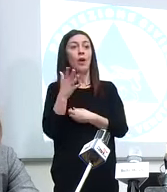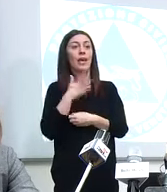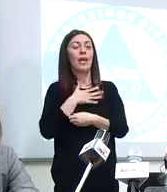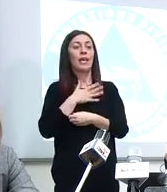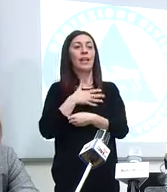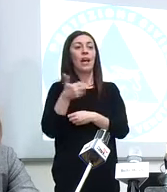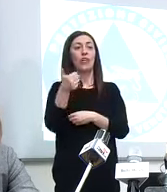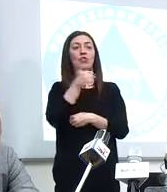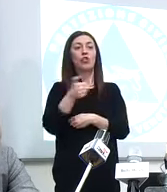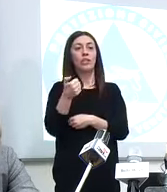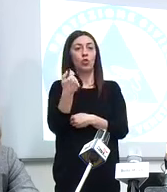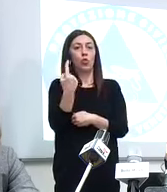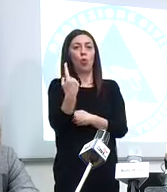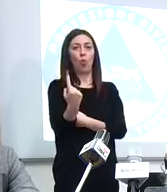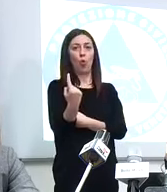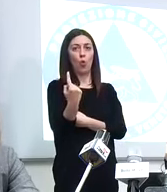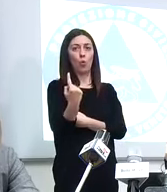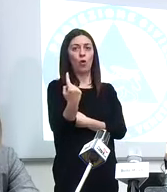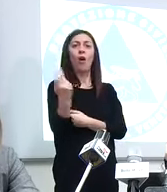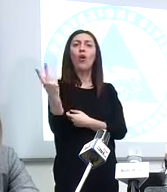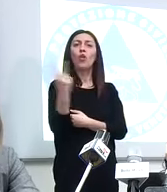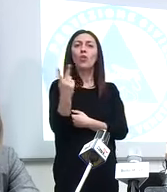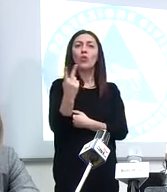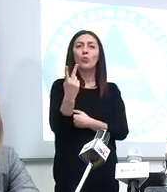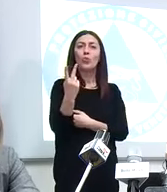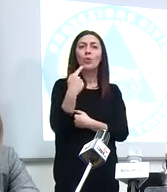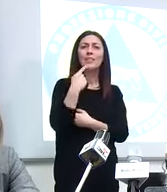io potrò fare il vaccino?